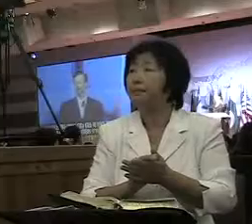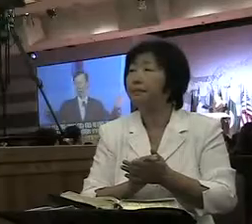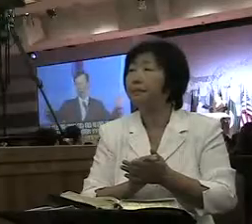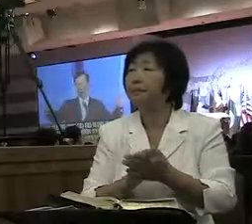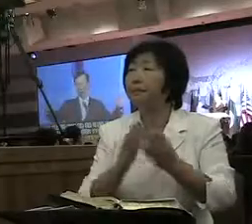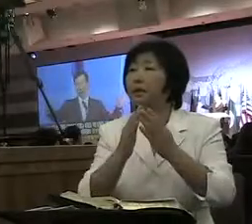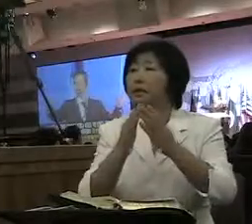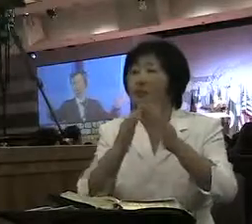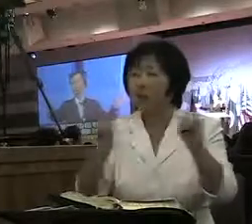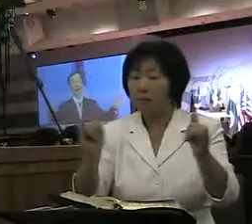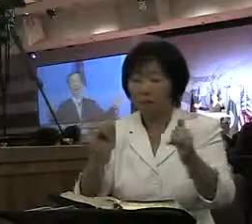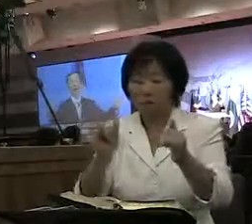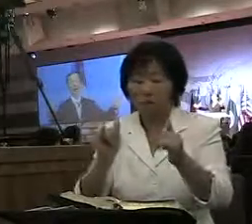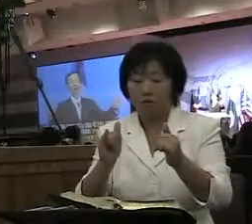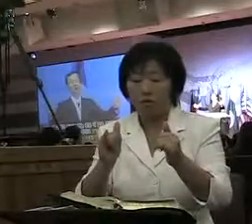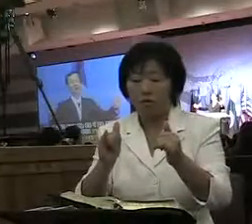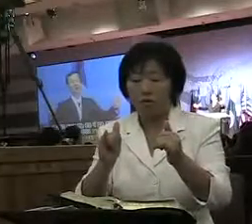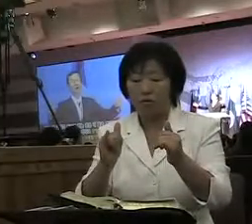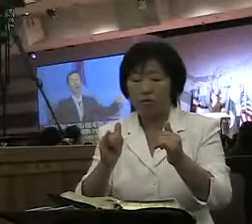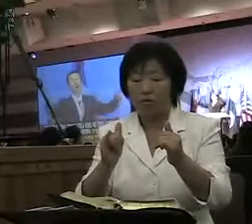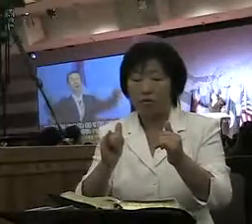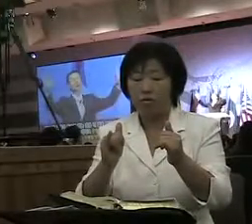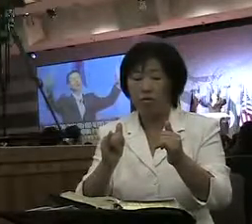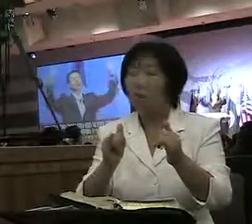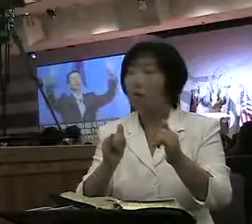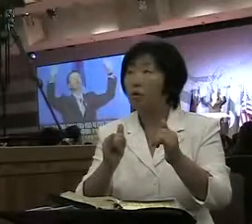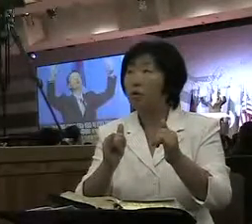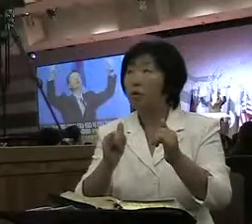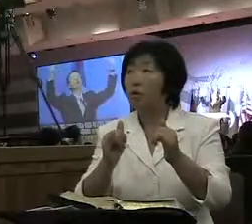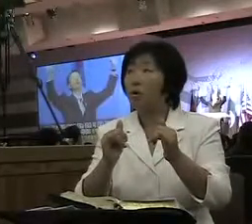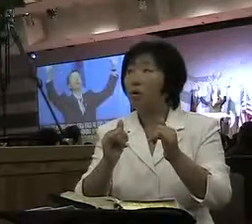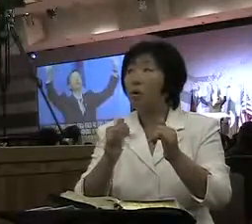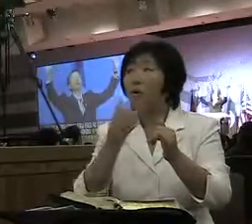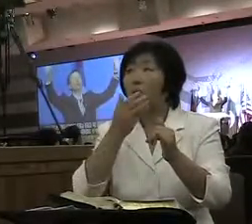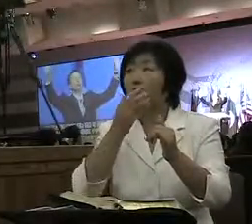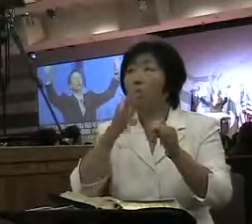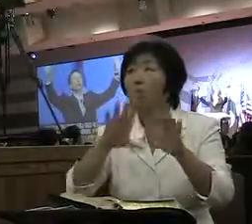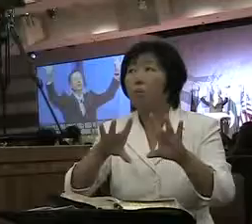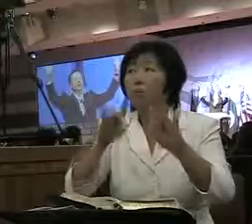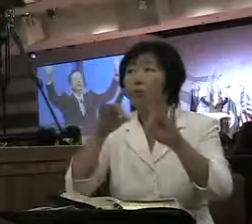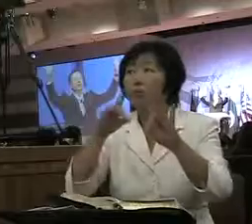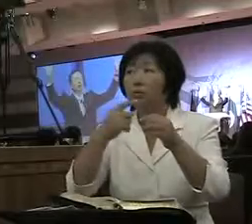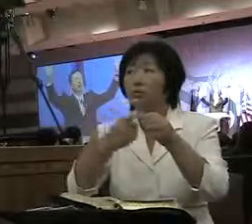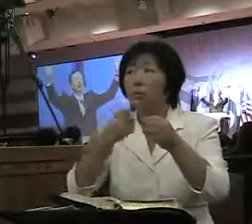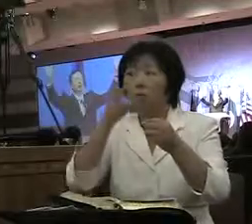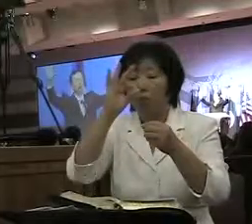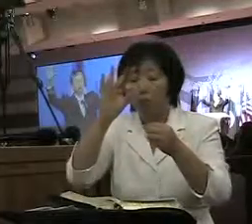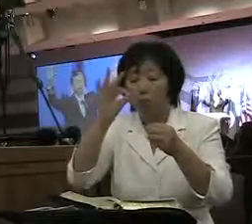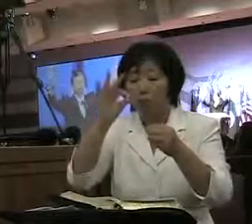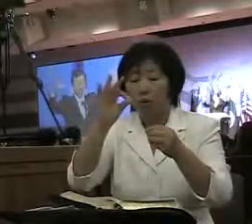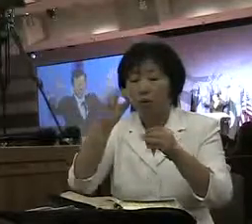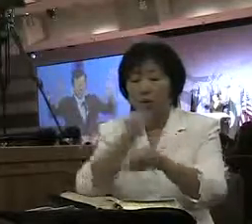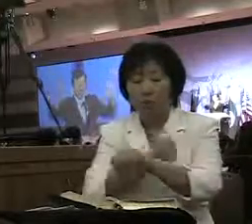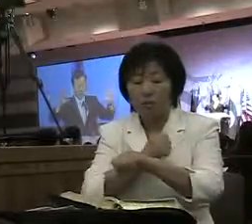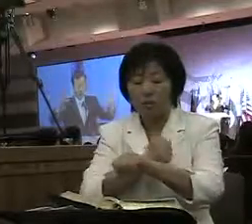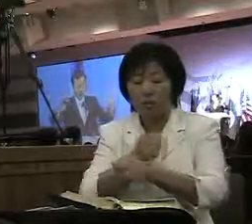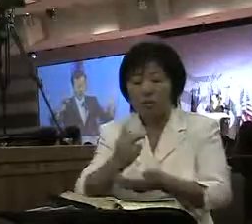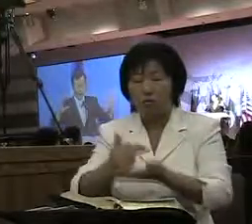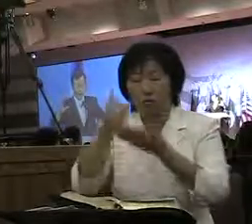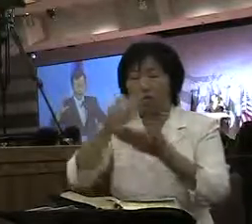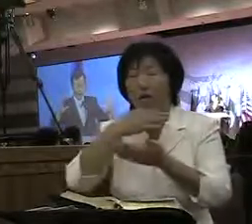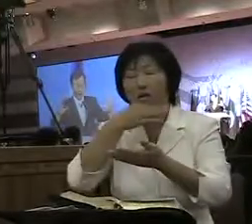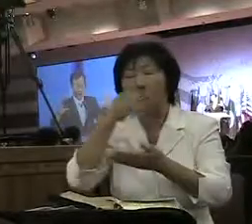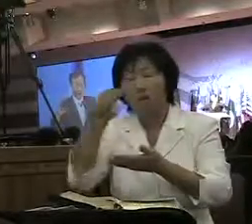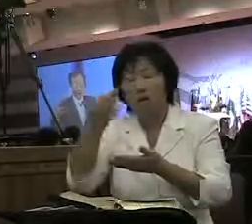이 사람들로 만들기 위하여 먼저 볼 것을 보게 하시고 주님의 음성을